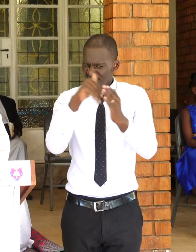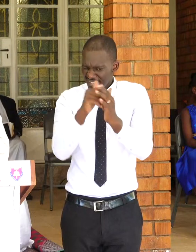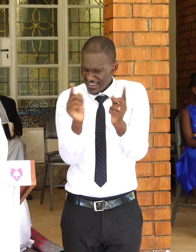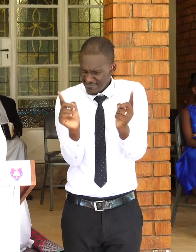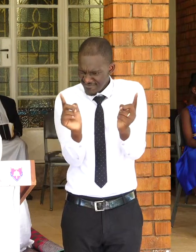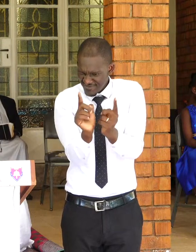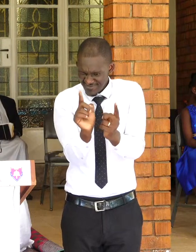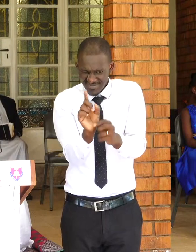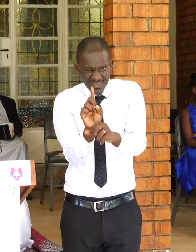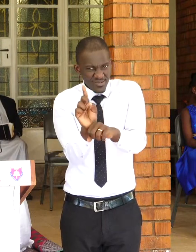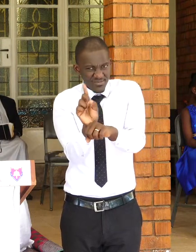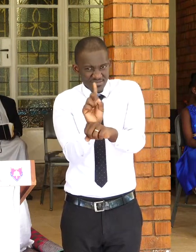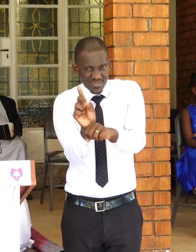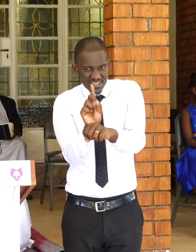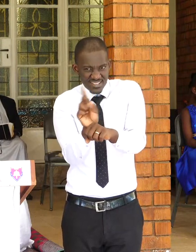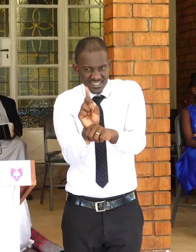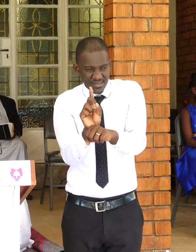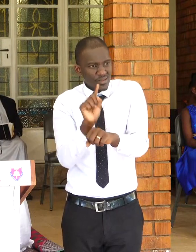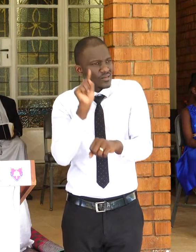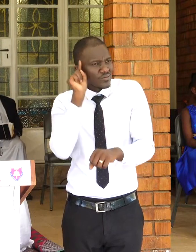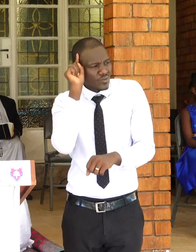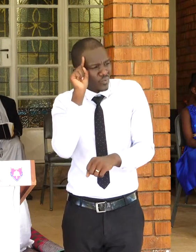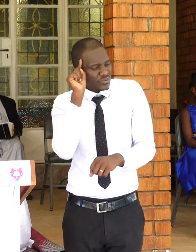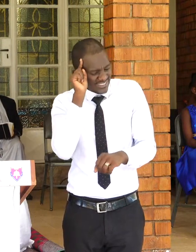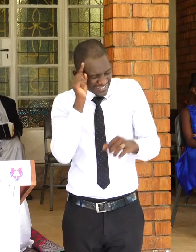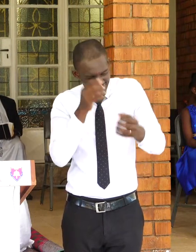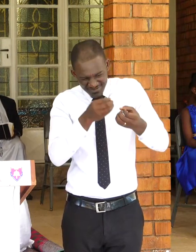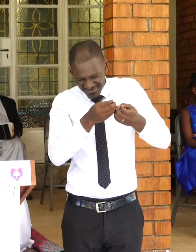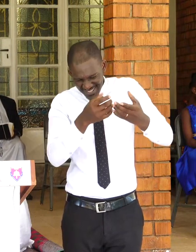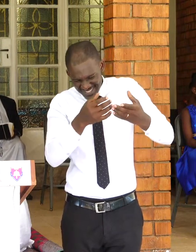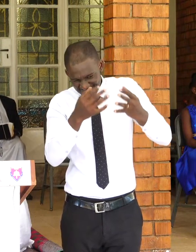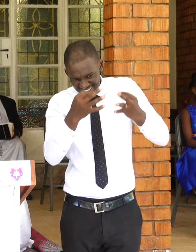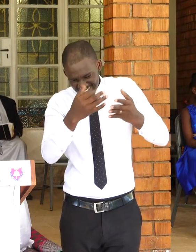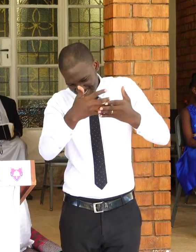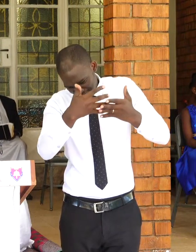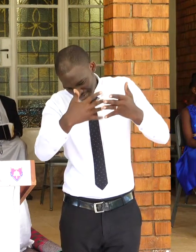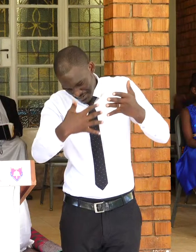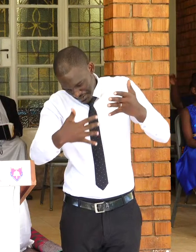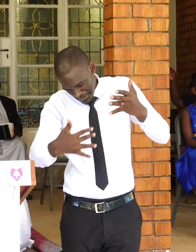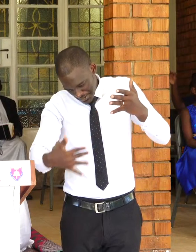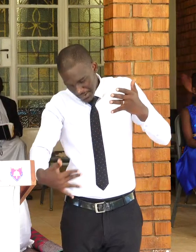nnyo ndowoozezza ku bintu bingi.